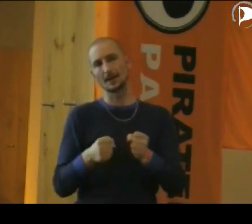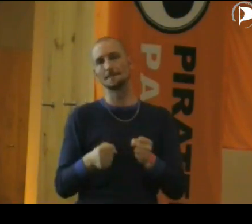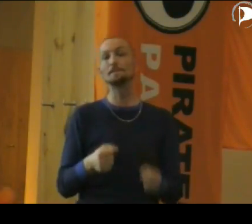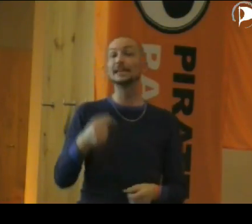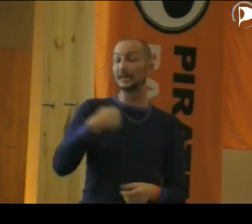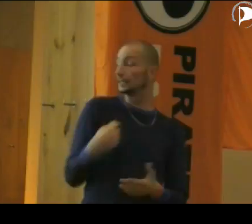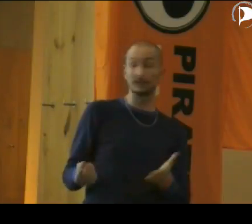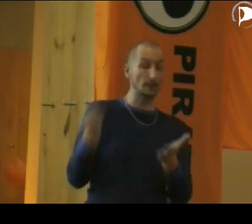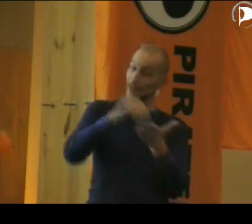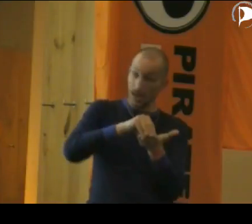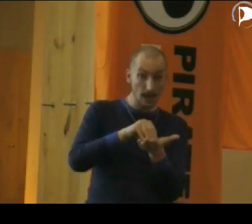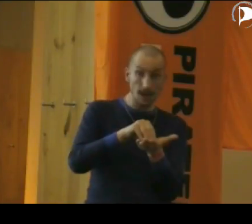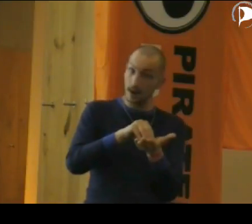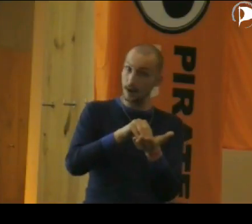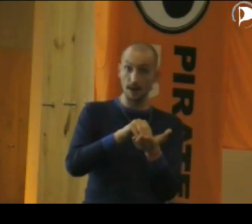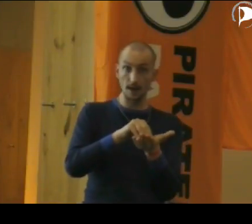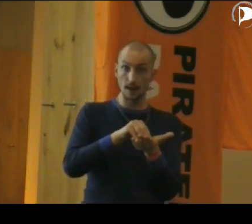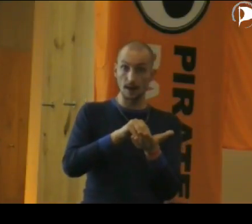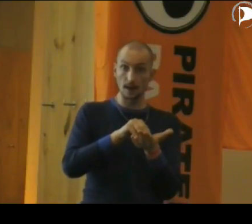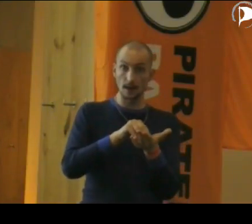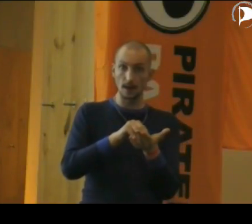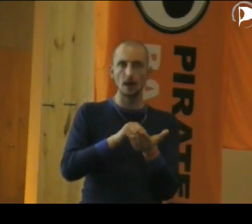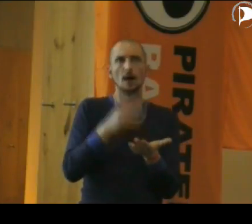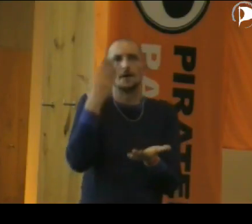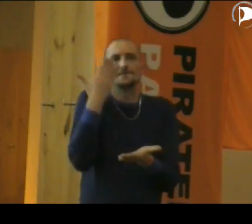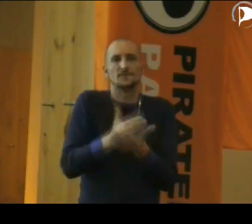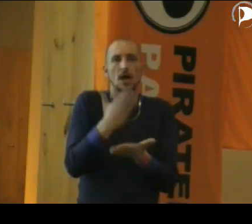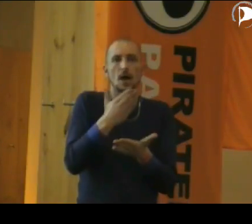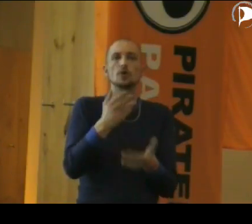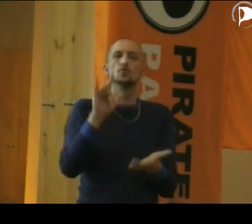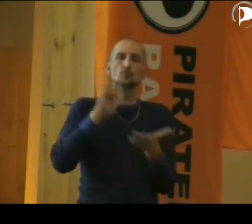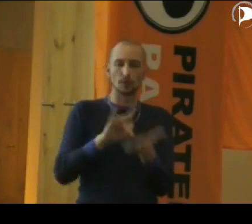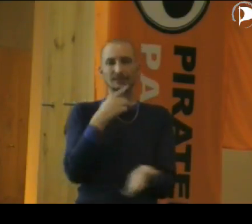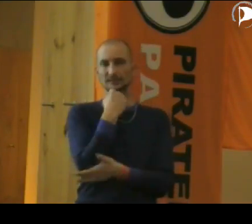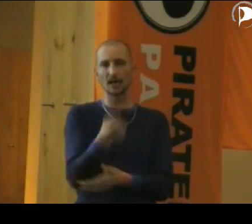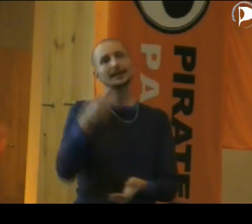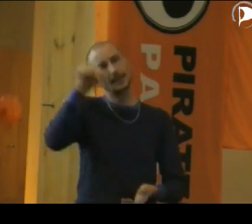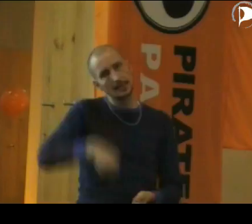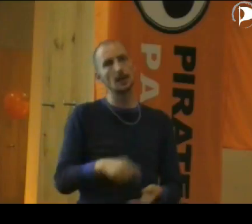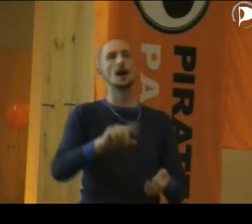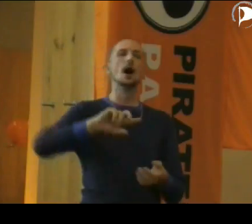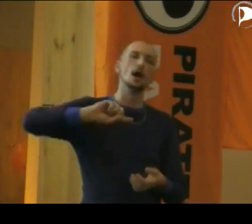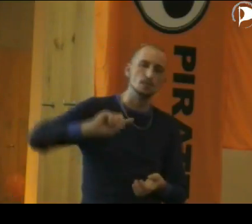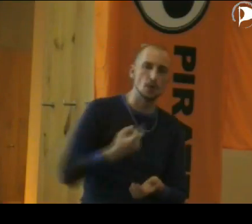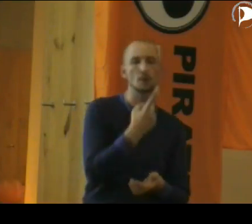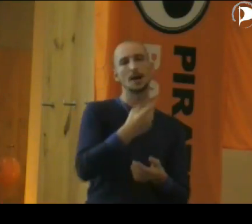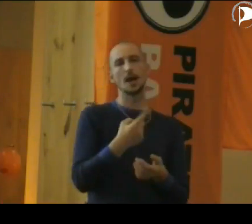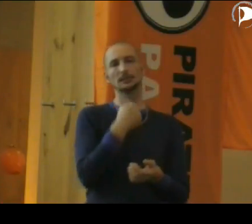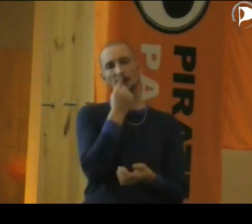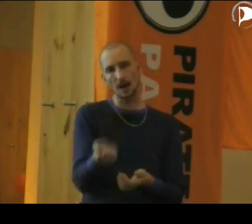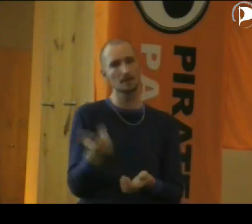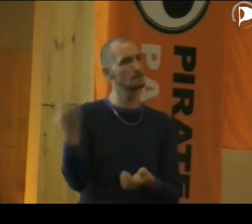aller männer war hatte ich die gründe angegeben und die muss ich jetzt nicht aufgegeben weil wie gesagt